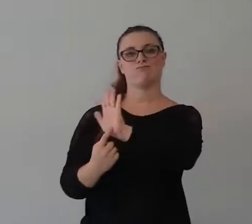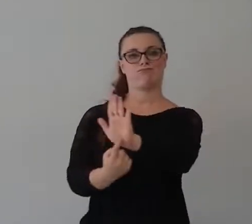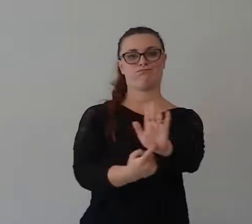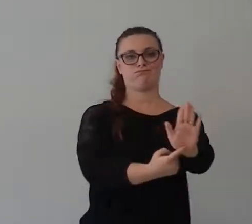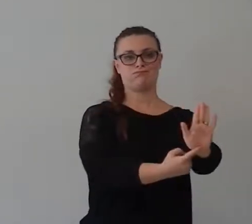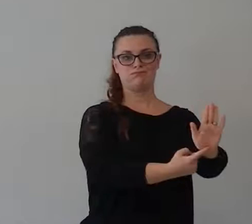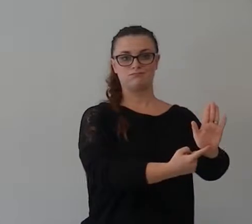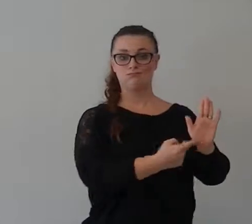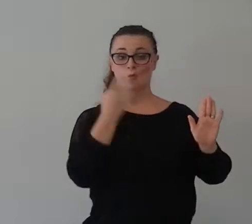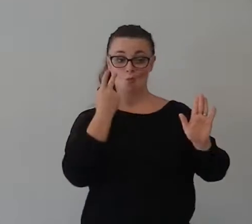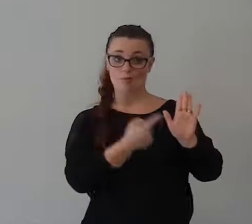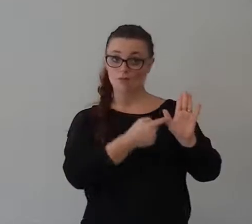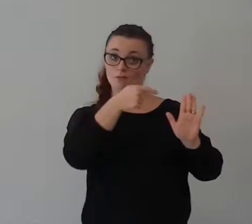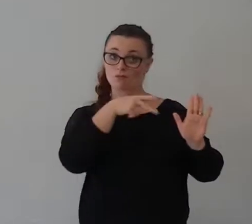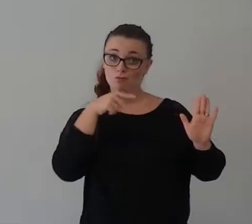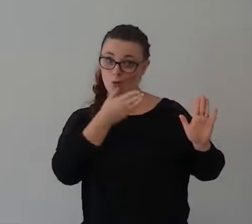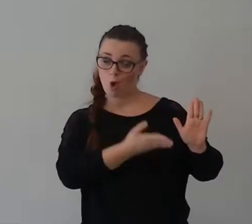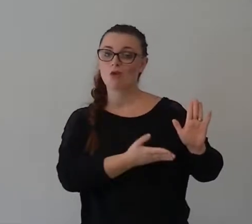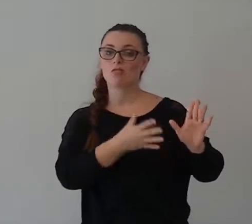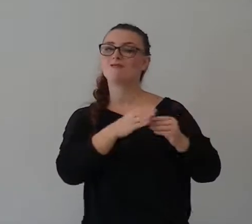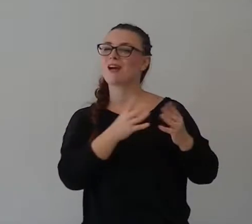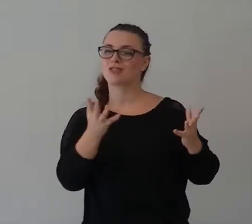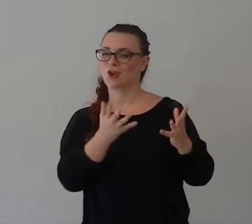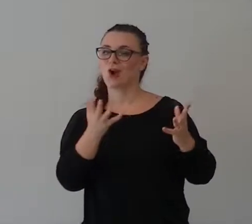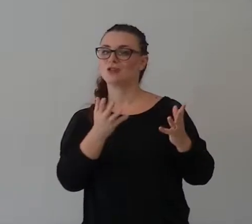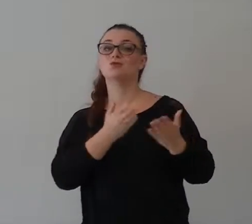dando un'istruzione generale a tutti quanti.